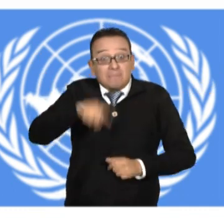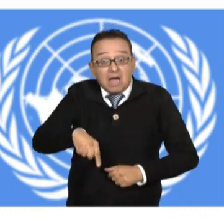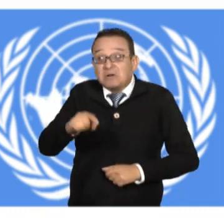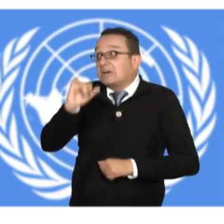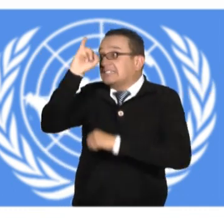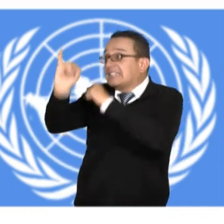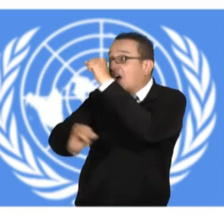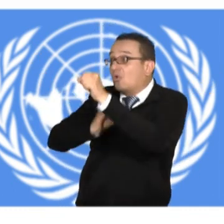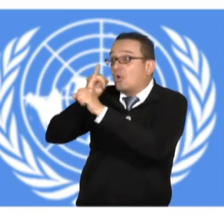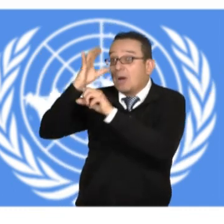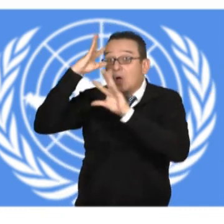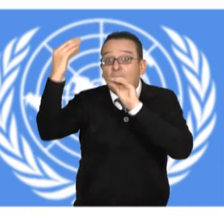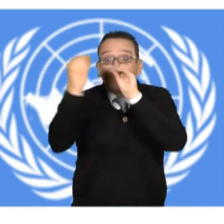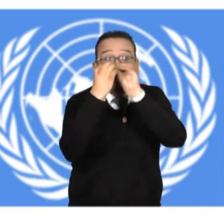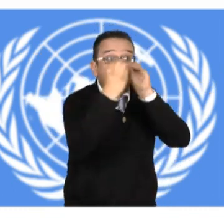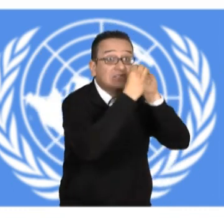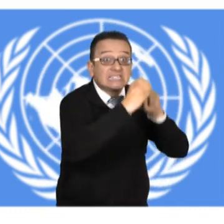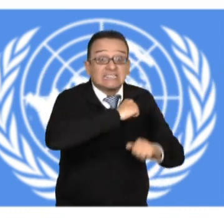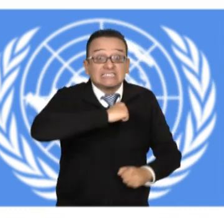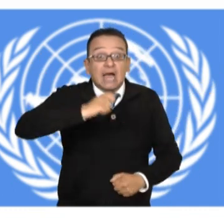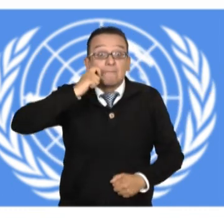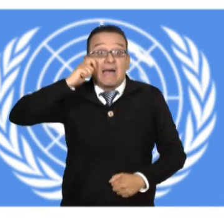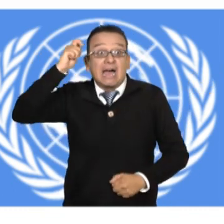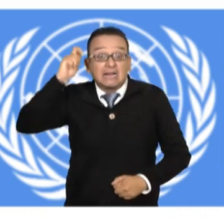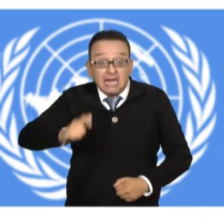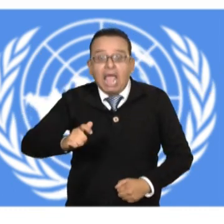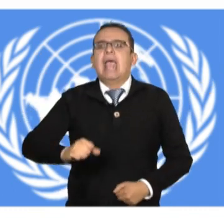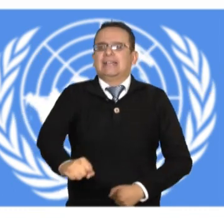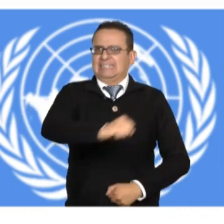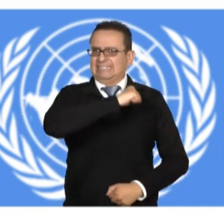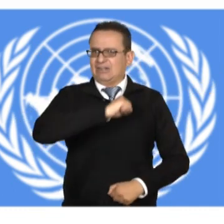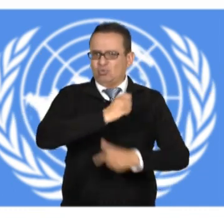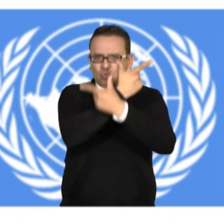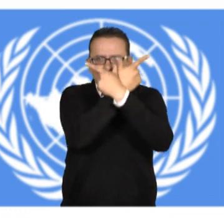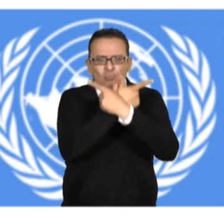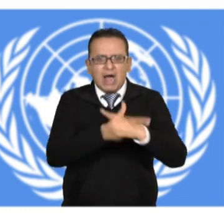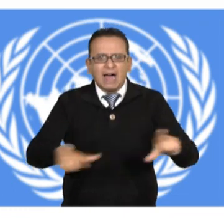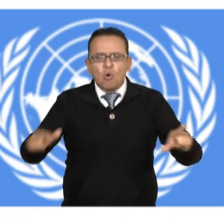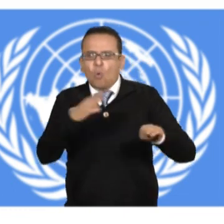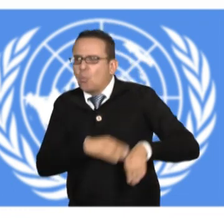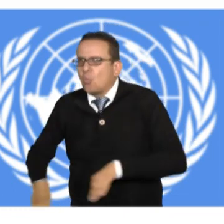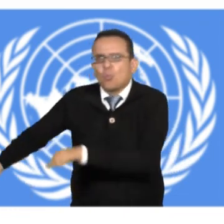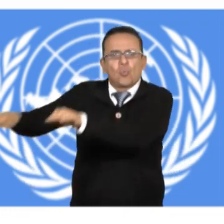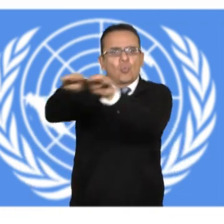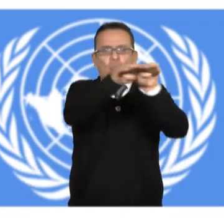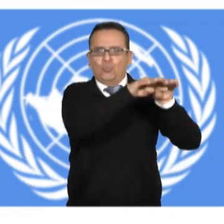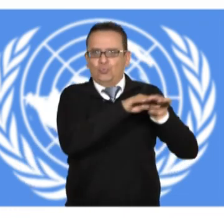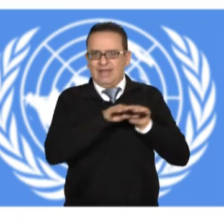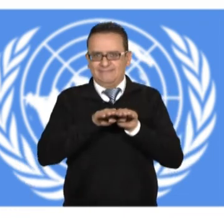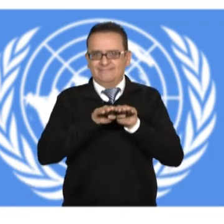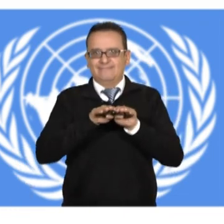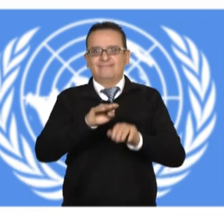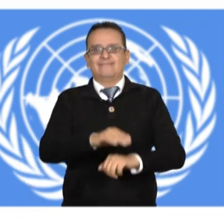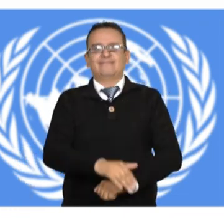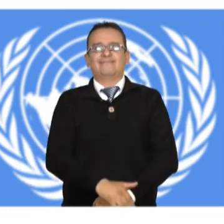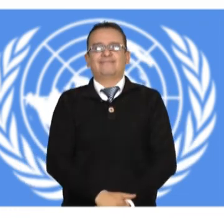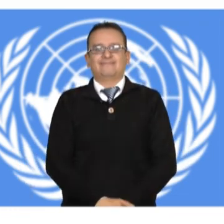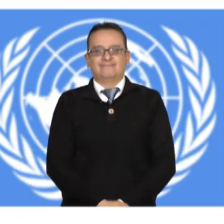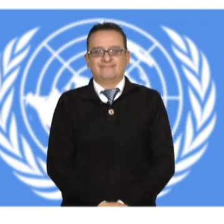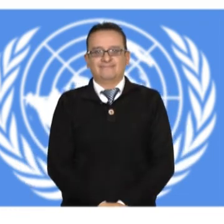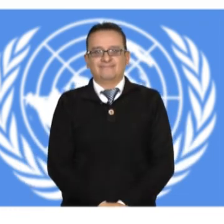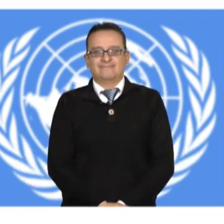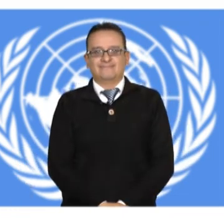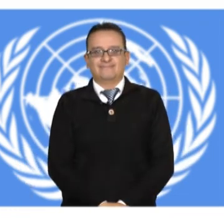derechos humanos, han reconocido y proclamado que toda persona tiene los derechos y libertades enunciados en